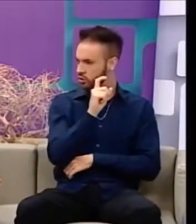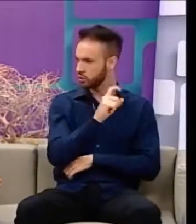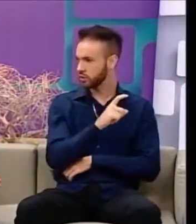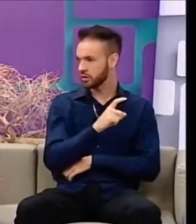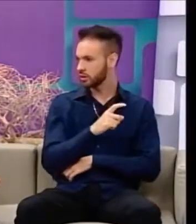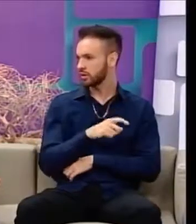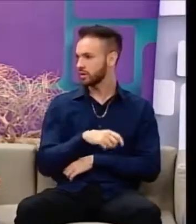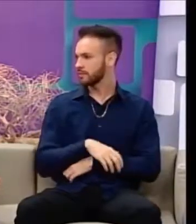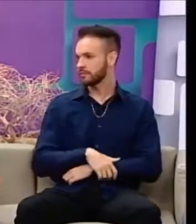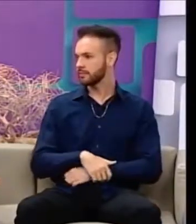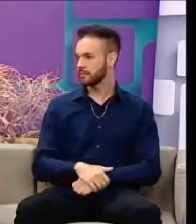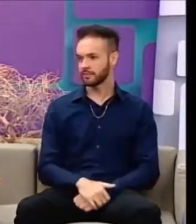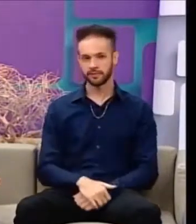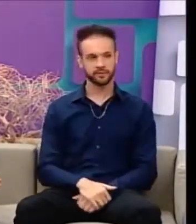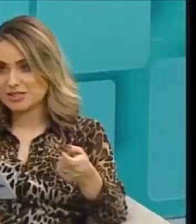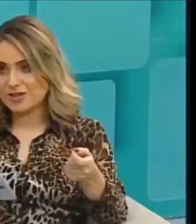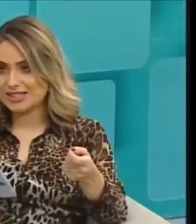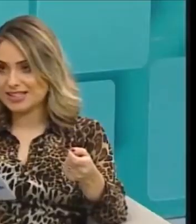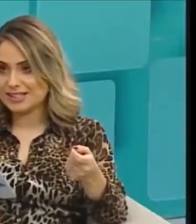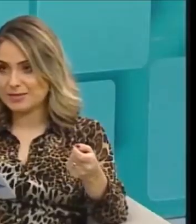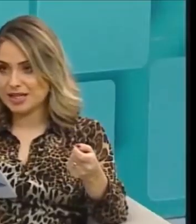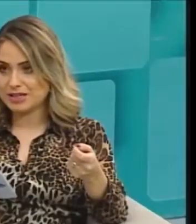É muito difícil. Então, quem tiver interesse também...